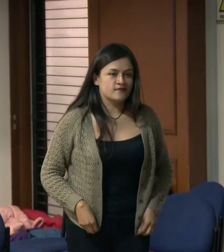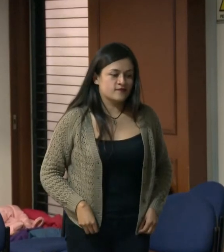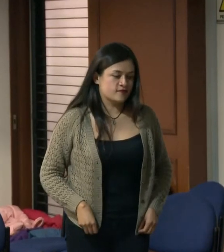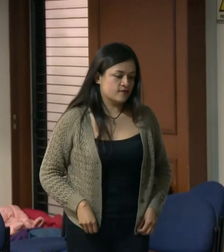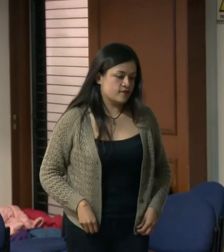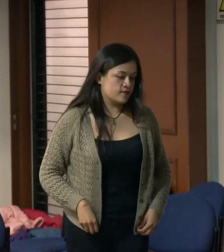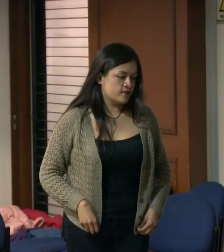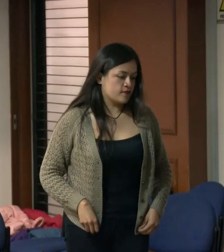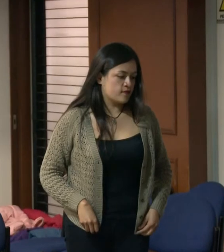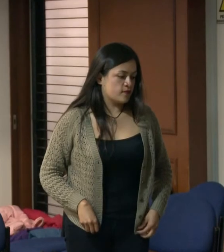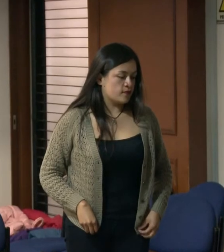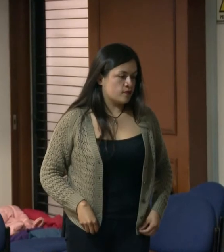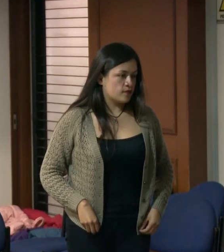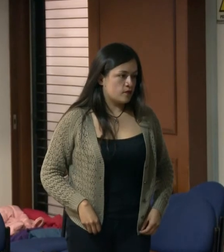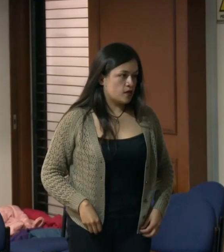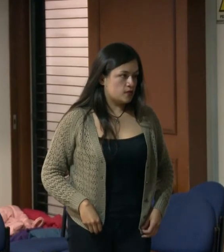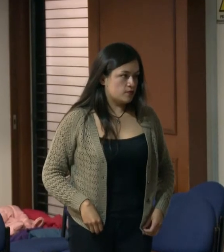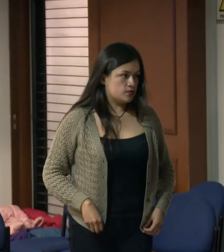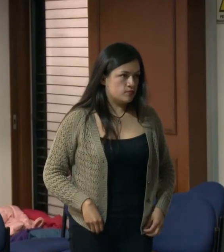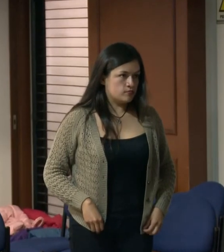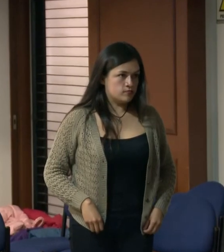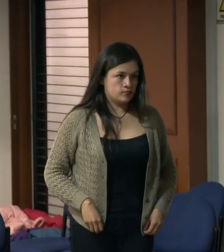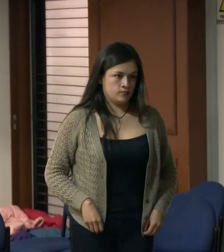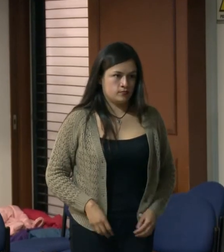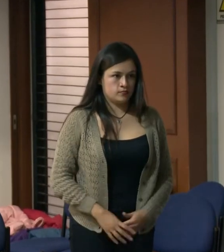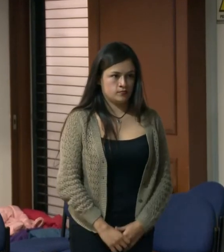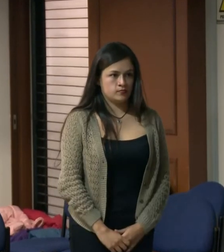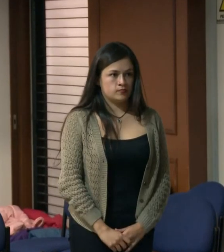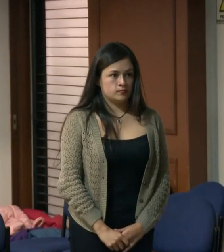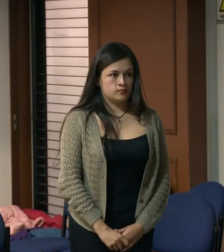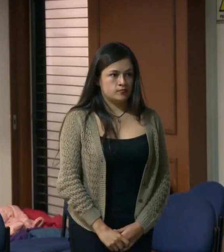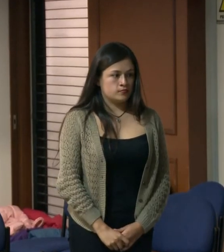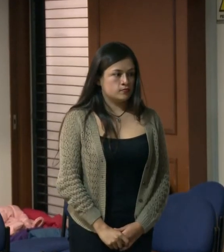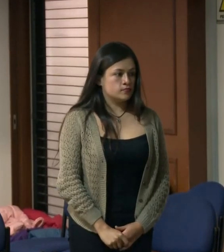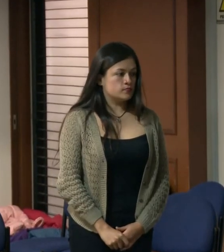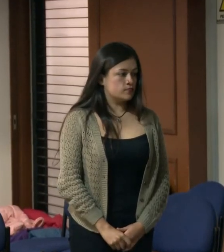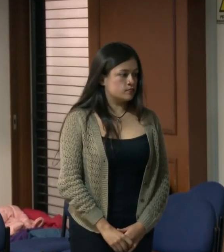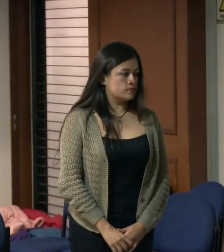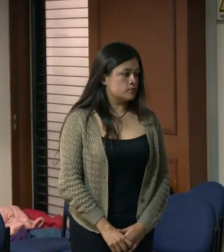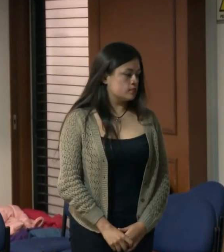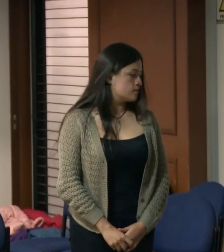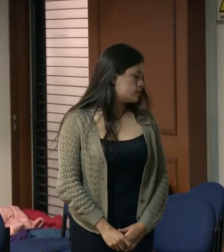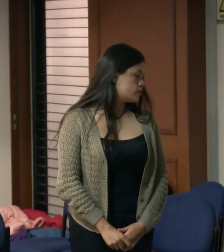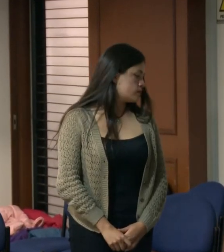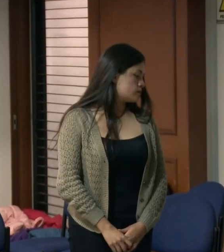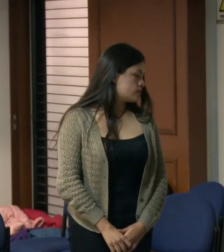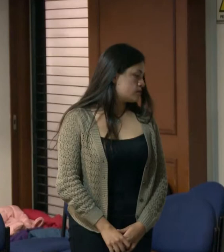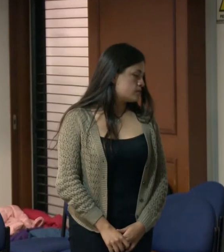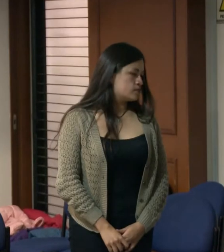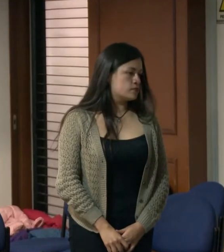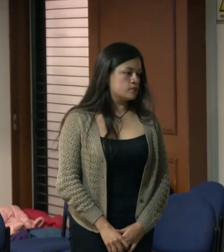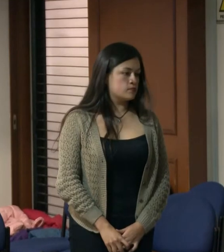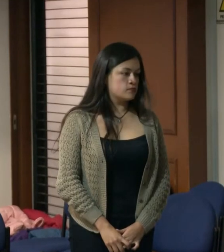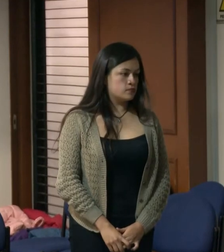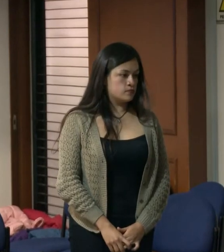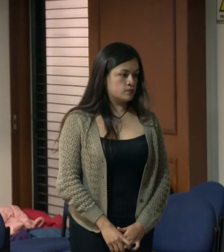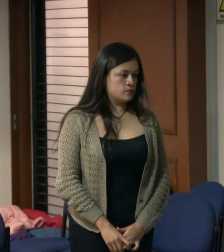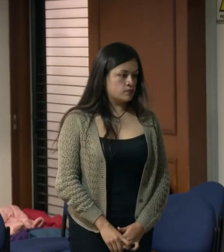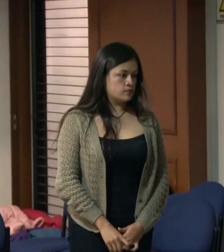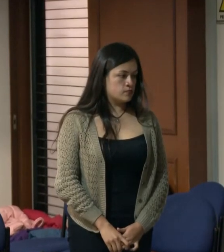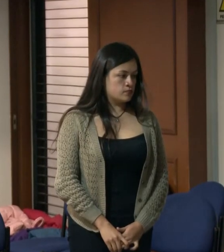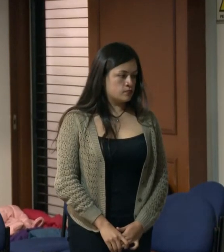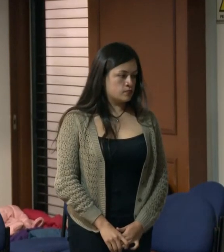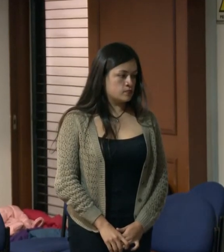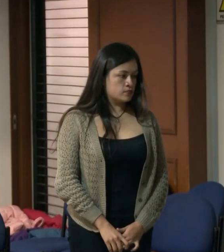y pues teniendo en cuenta que también el interés estaba centrado en la generación de estrategias, era importante trabajar primero sobre